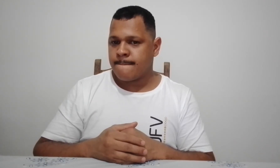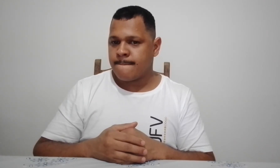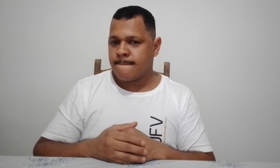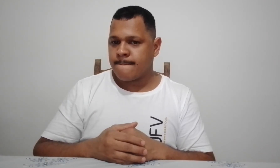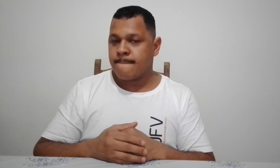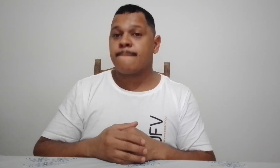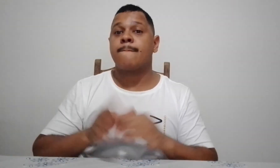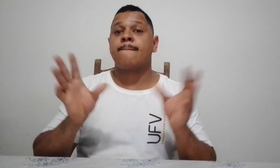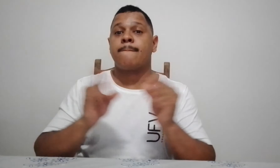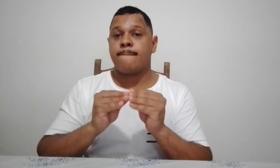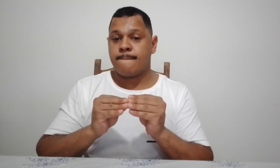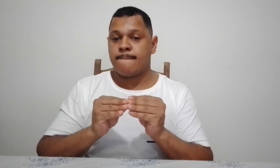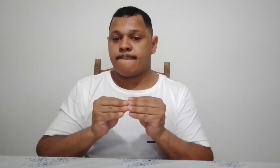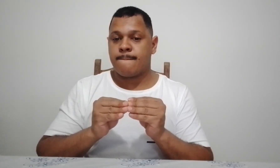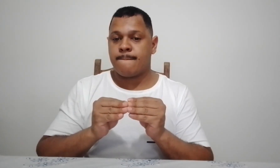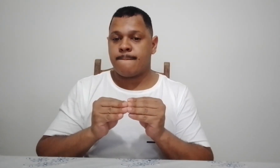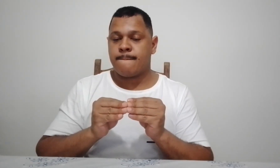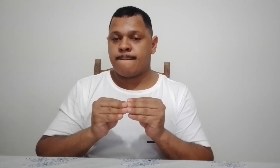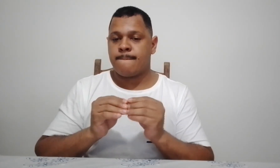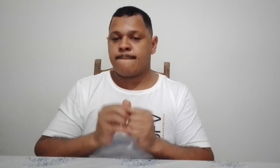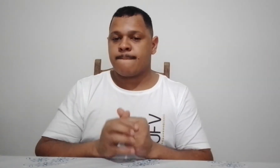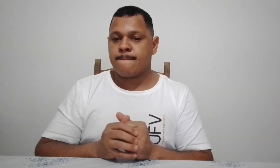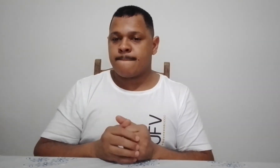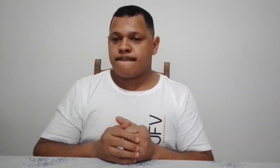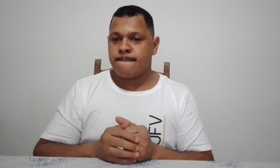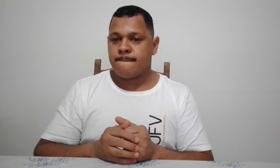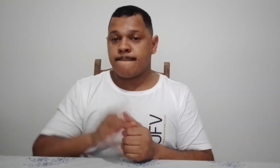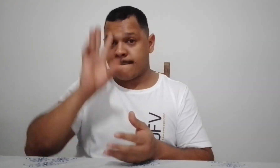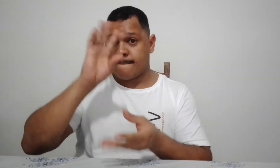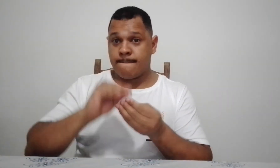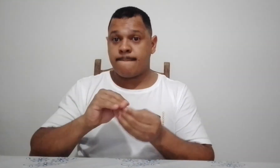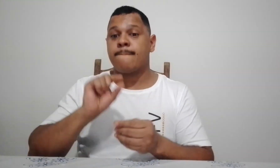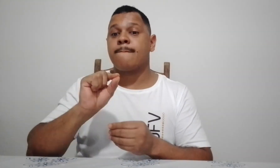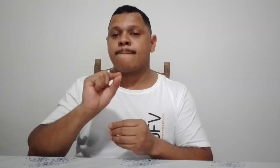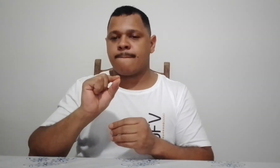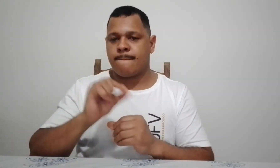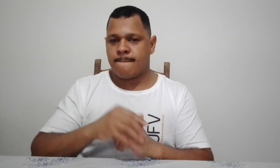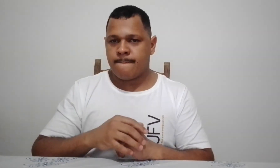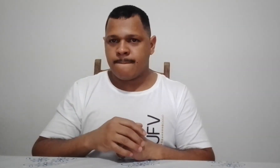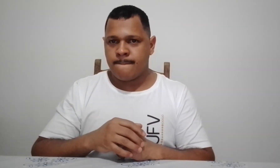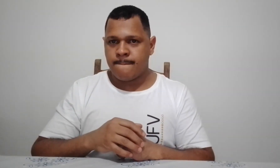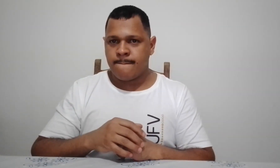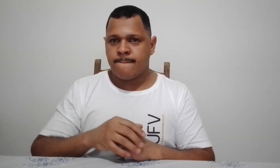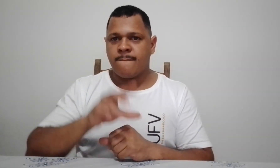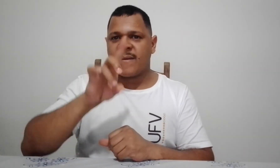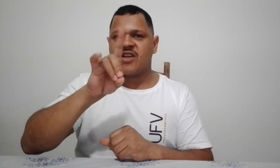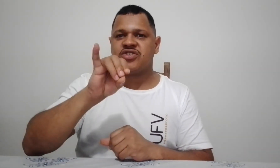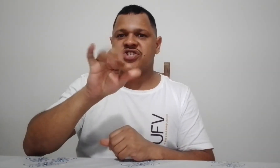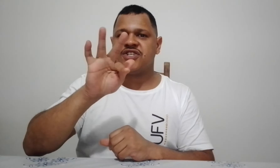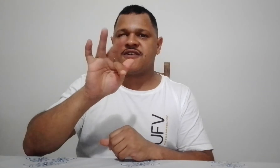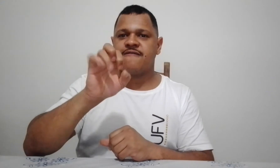chama de Z φ. Ou seja, a diferença de ângulo, a diferença de